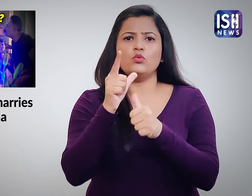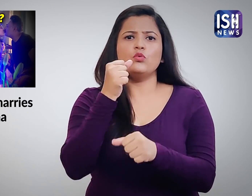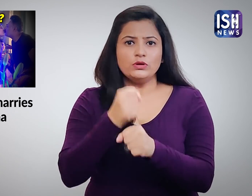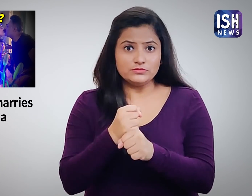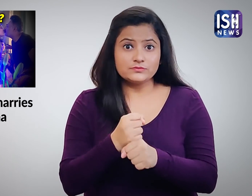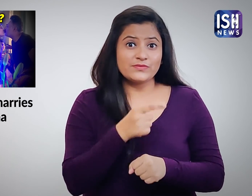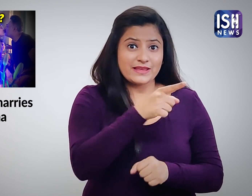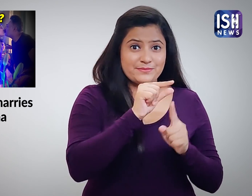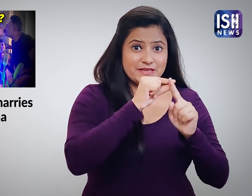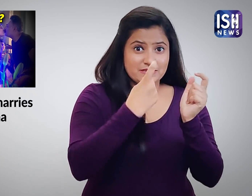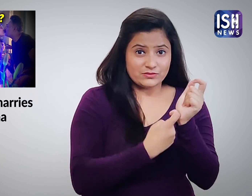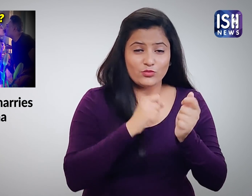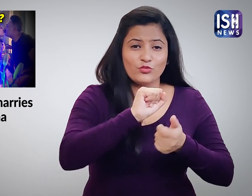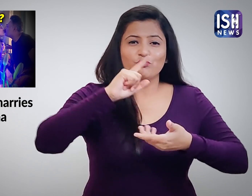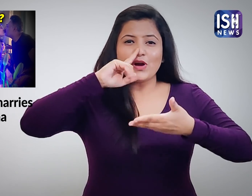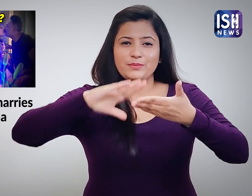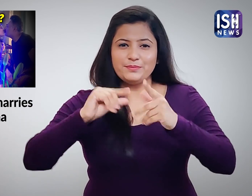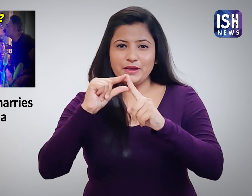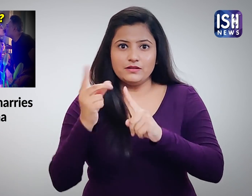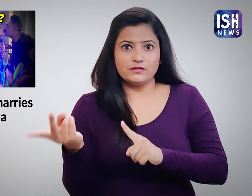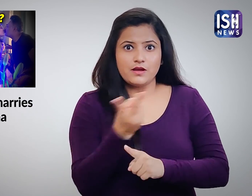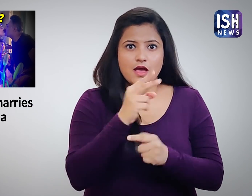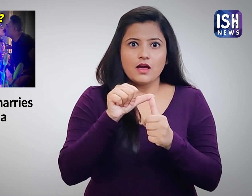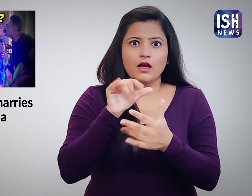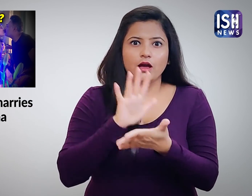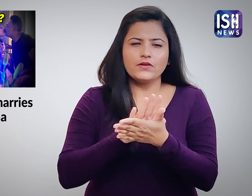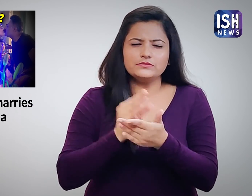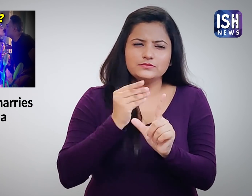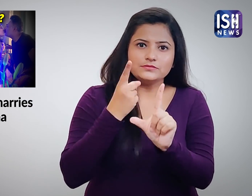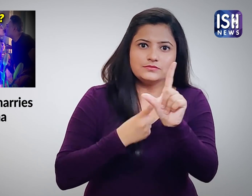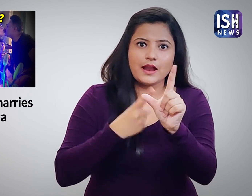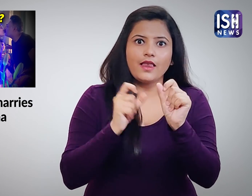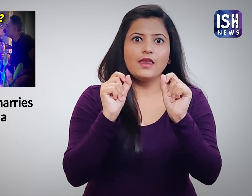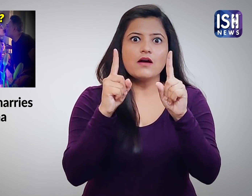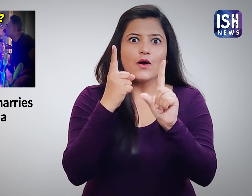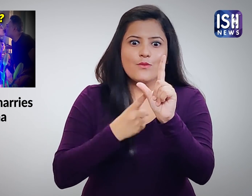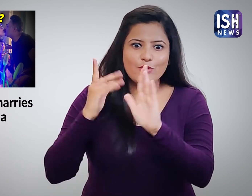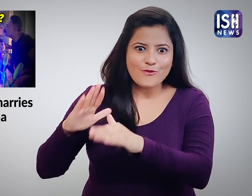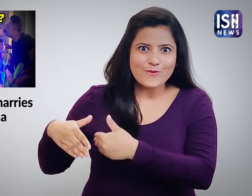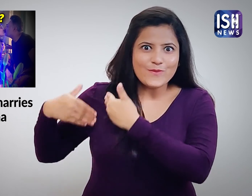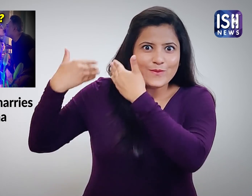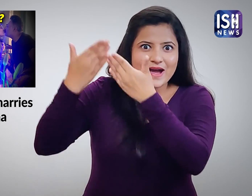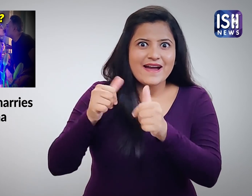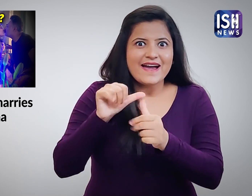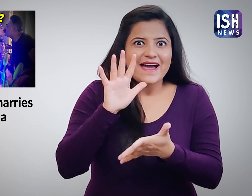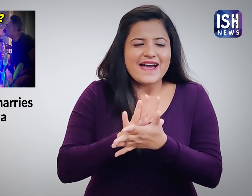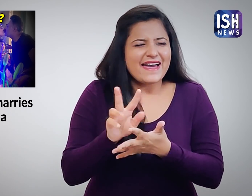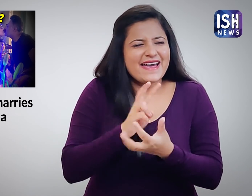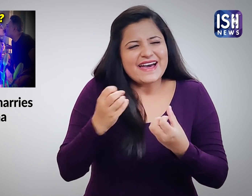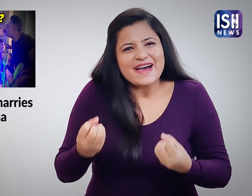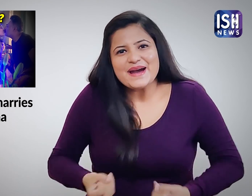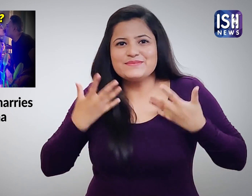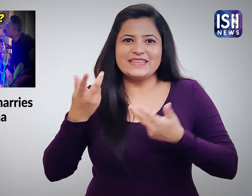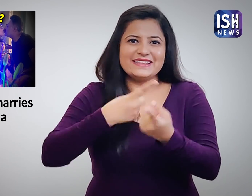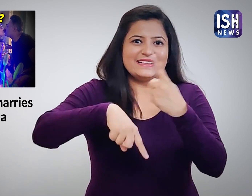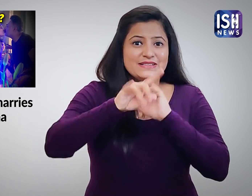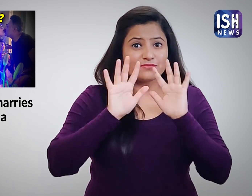उन्होंने 24 अगस्ट को खुशी-खुशी अपनी शादी की ग्यारवी सालगिरा मनाई।